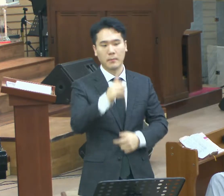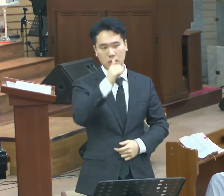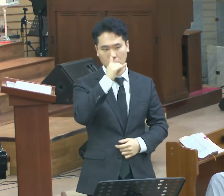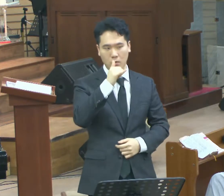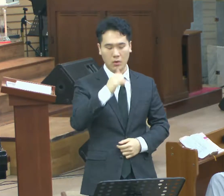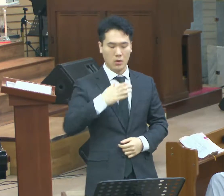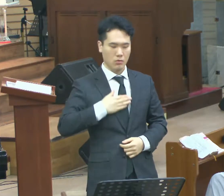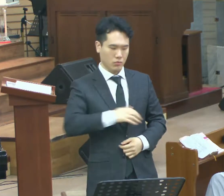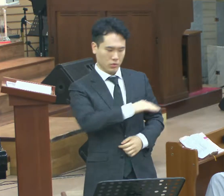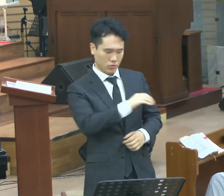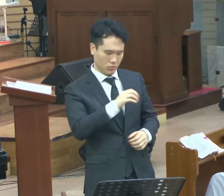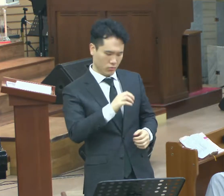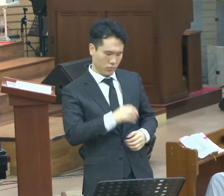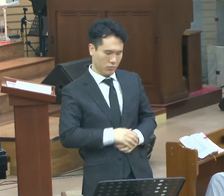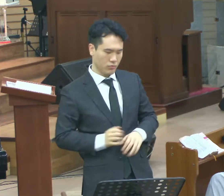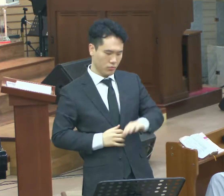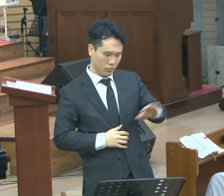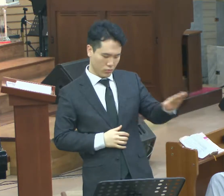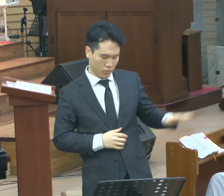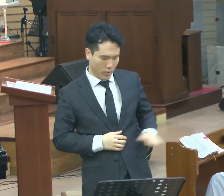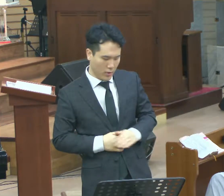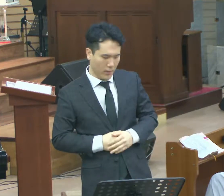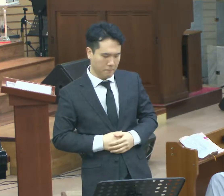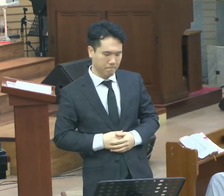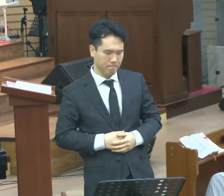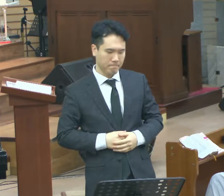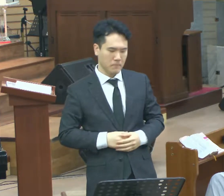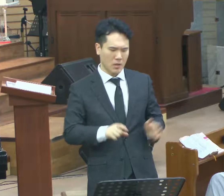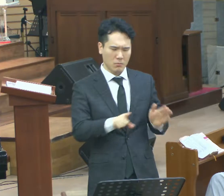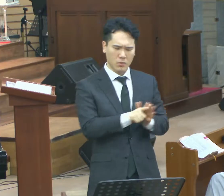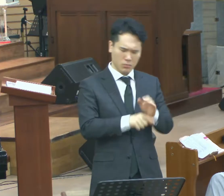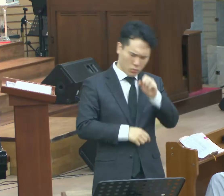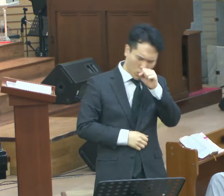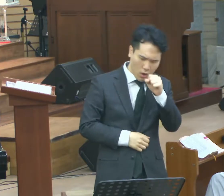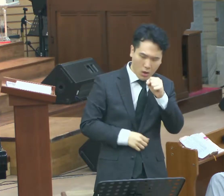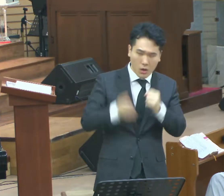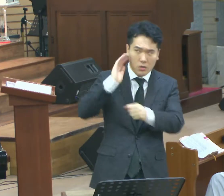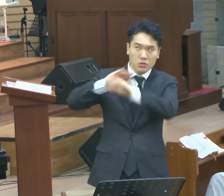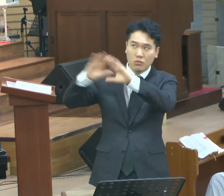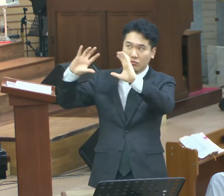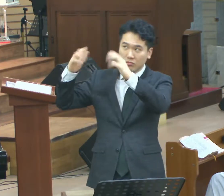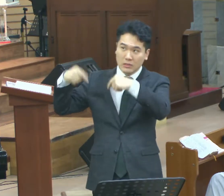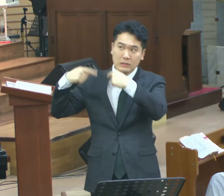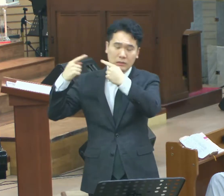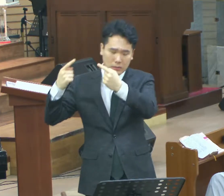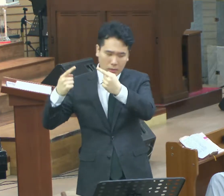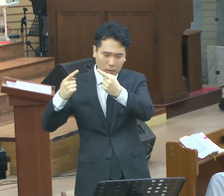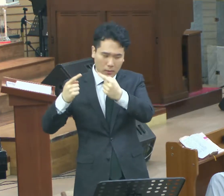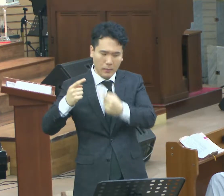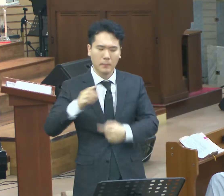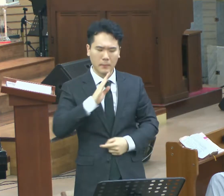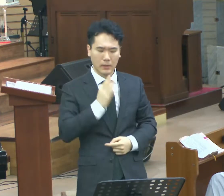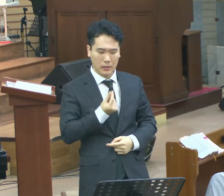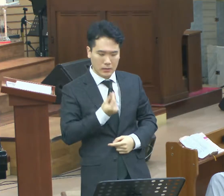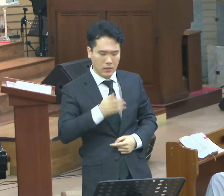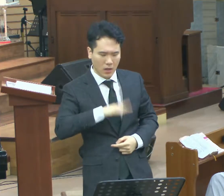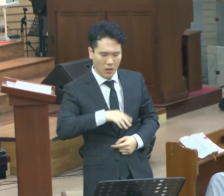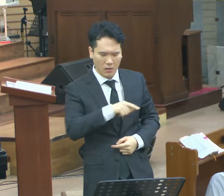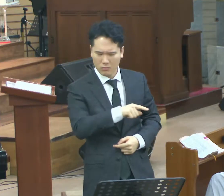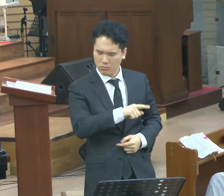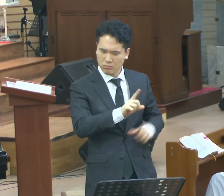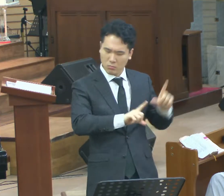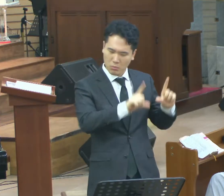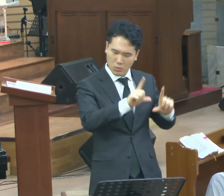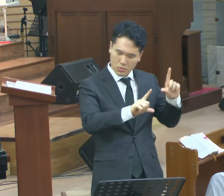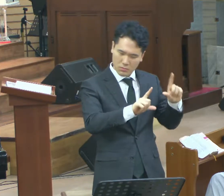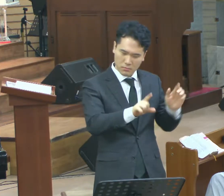우리 주변에 믿음은 참 좋아요. 천국 가는 건 확실한데 성품도 안 좋고 문제를 많이 안고 있으면서도 그